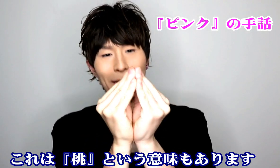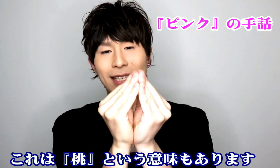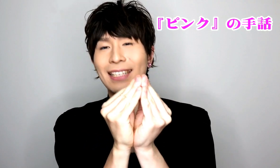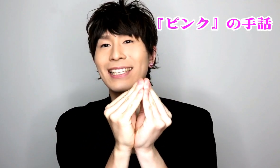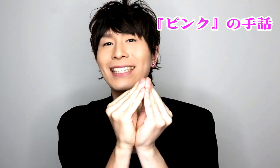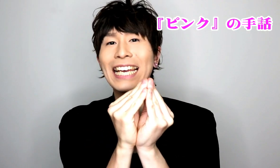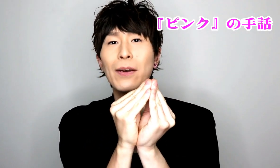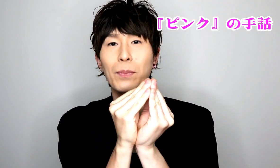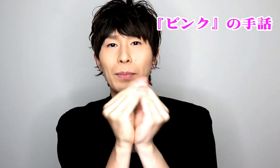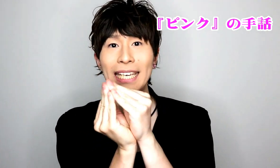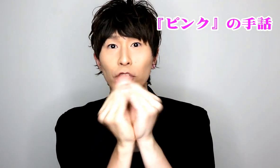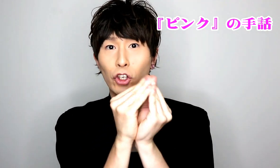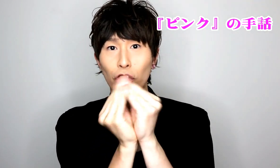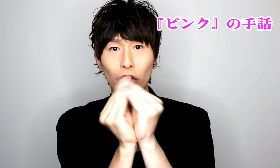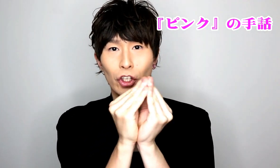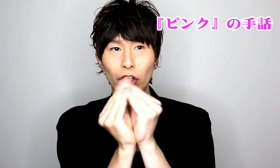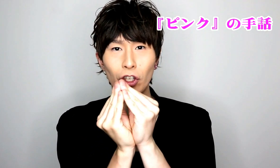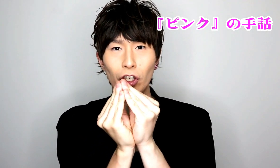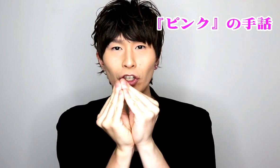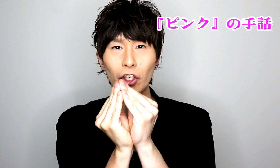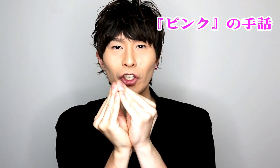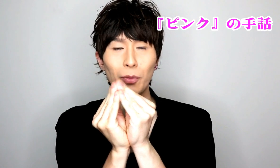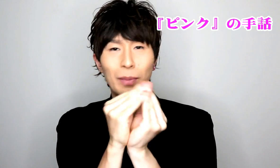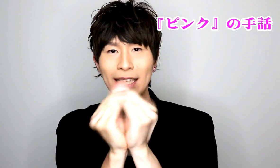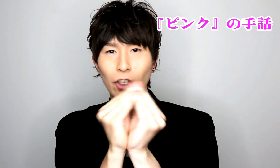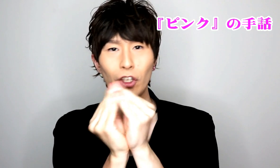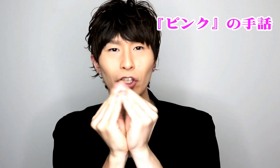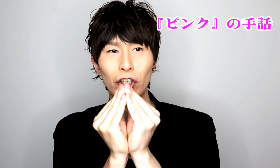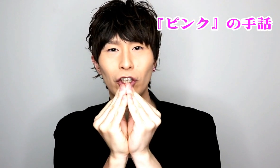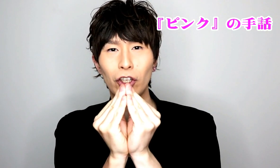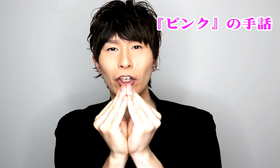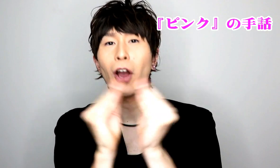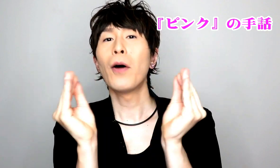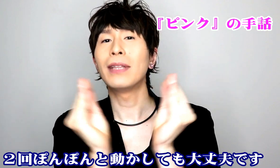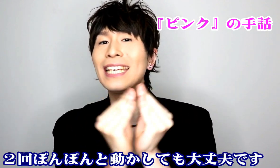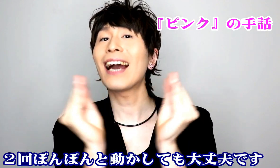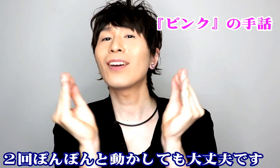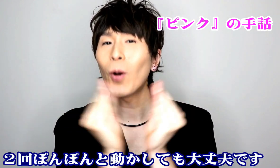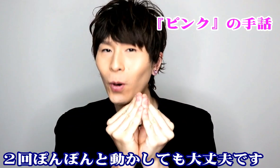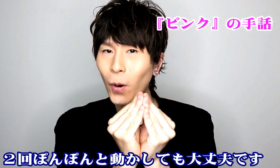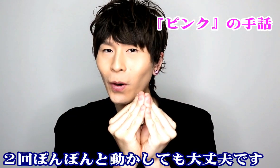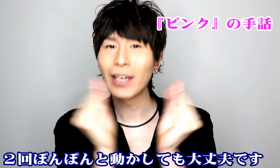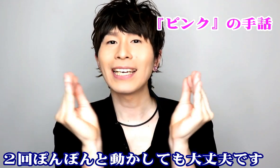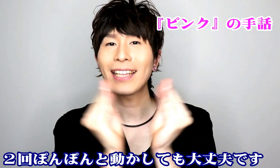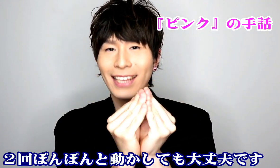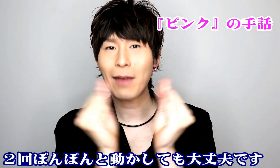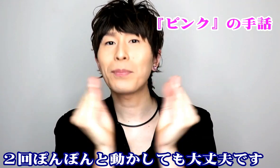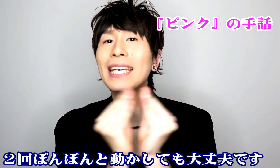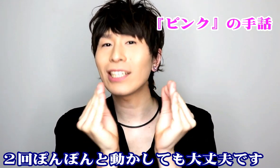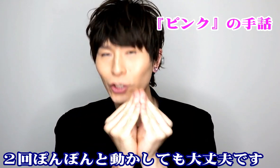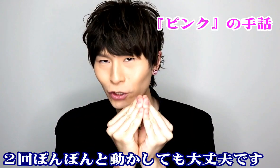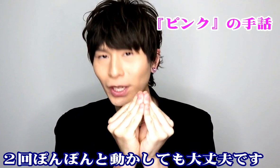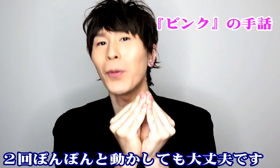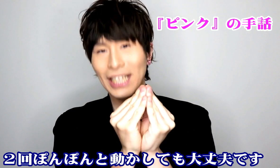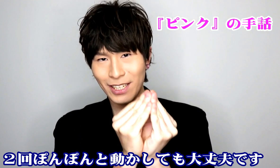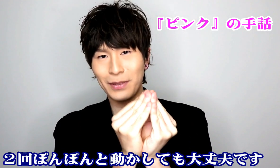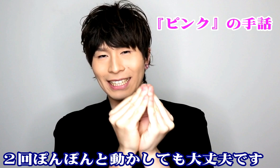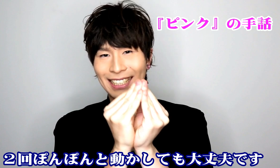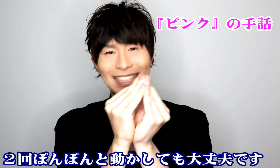。ピンク、ピンク、2回こうやってピンクでも大丈夫です。